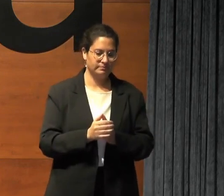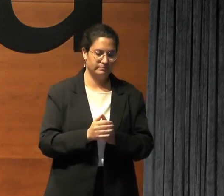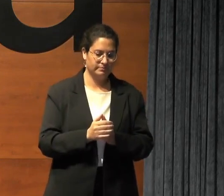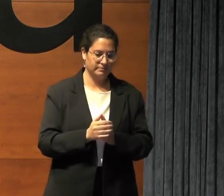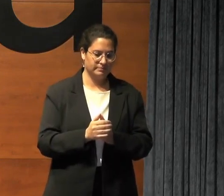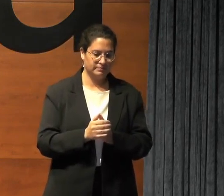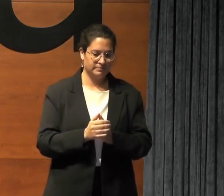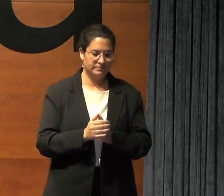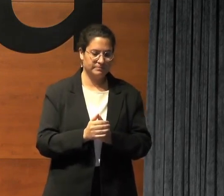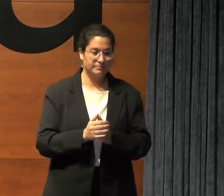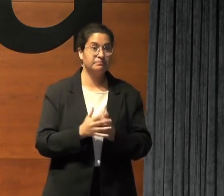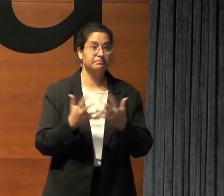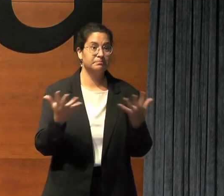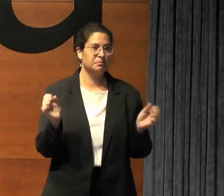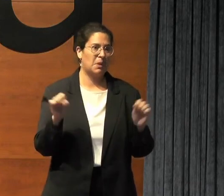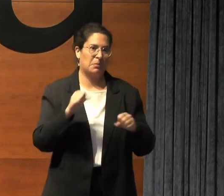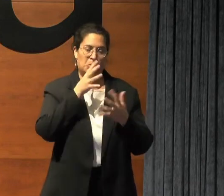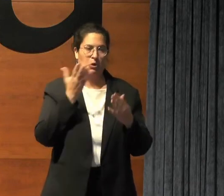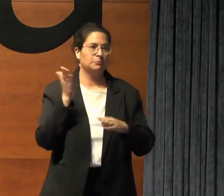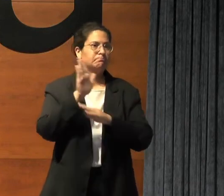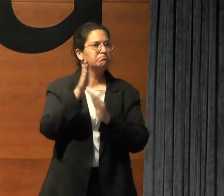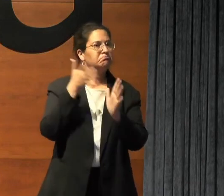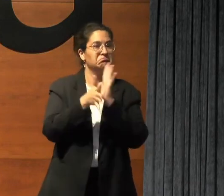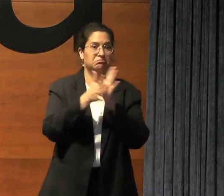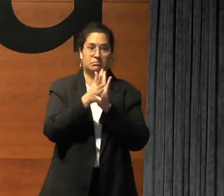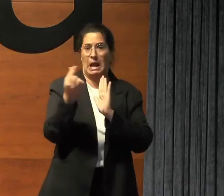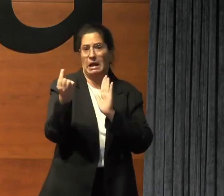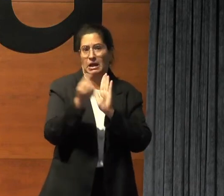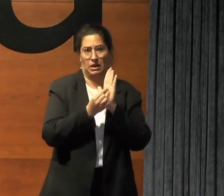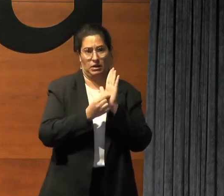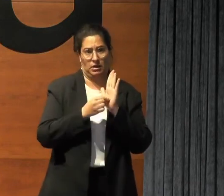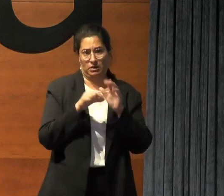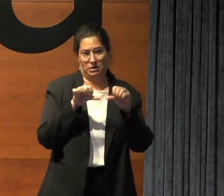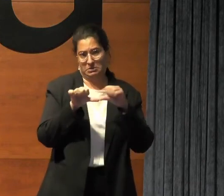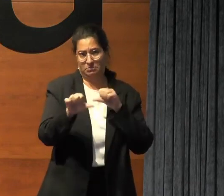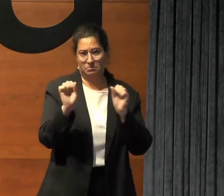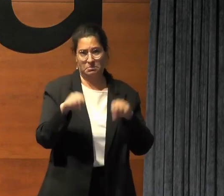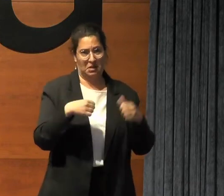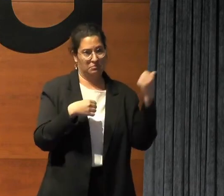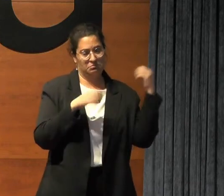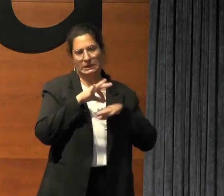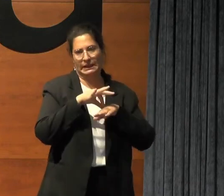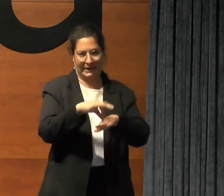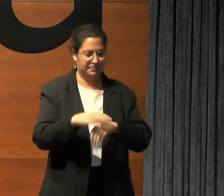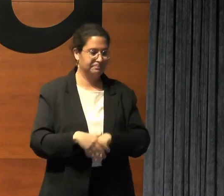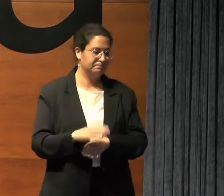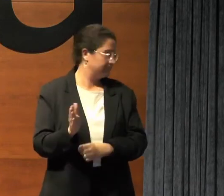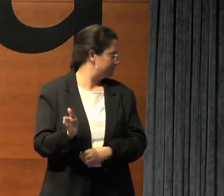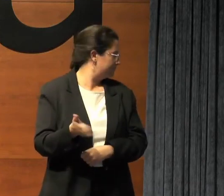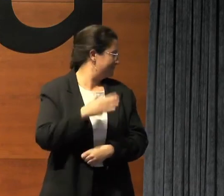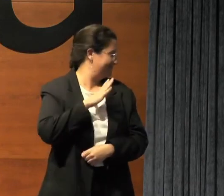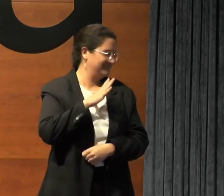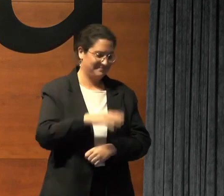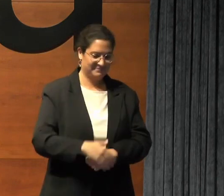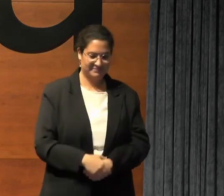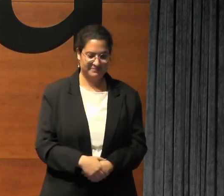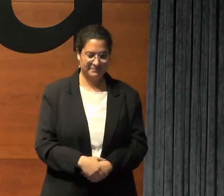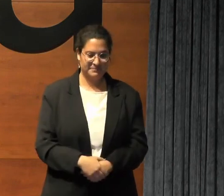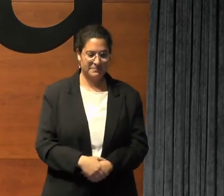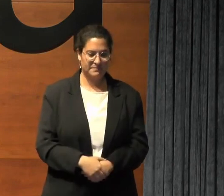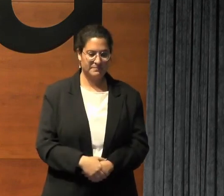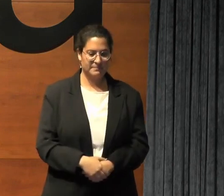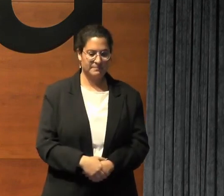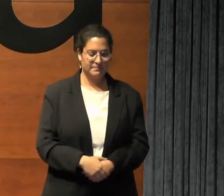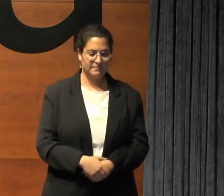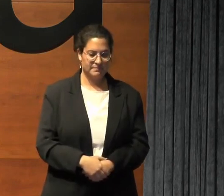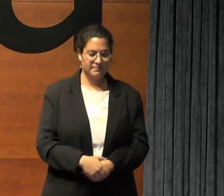poder dar solución a esa problemática. Y a partir de ahí empecé a investigar. Esto es un poco el